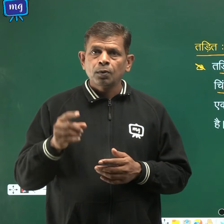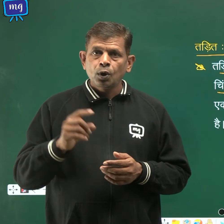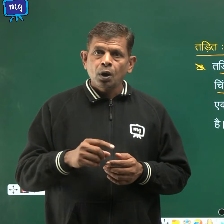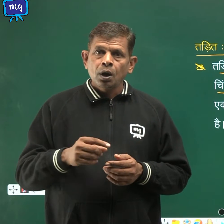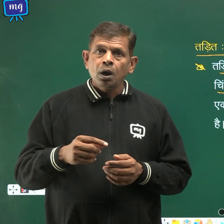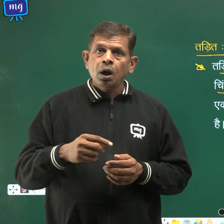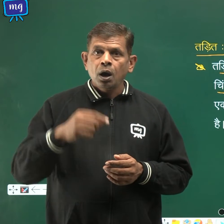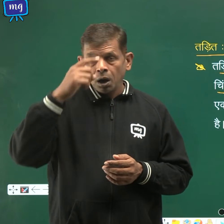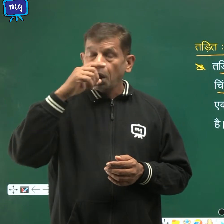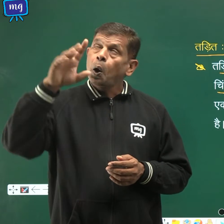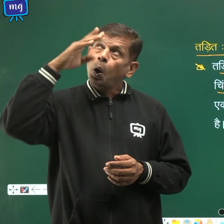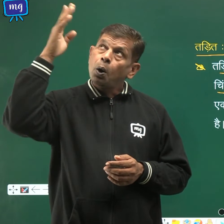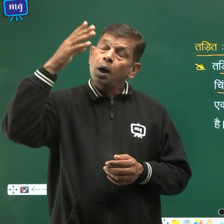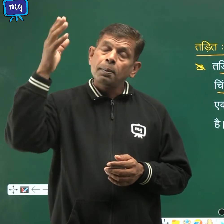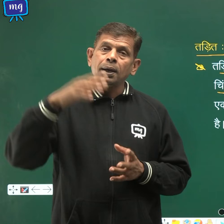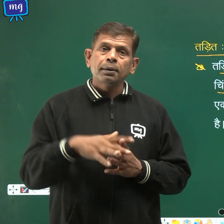बादलों में